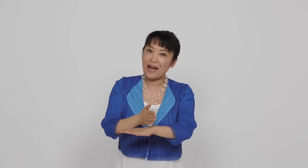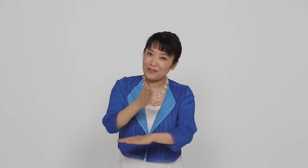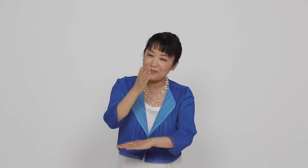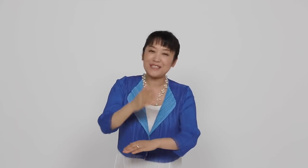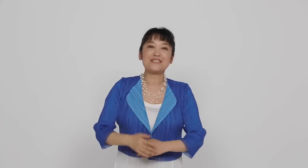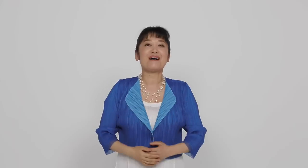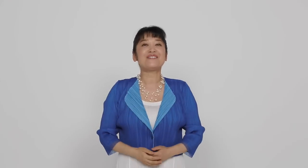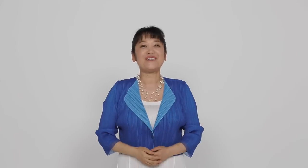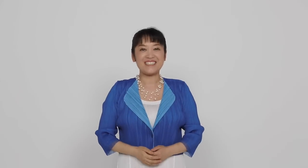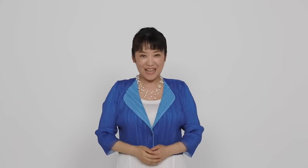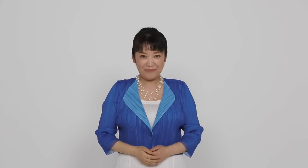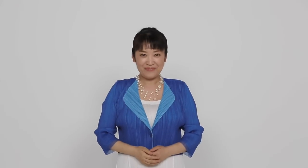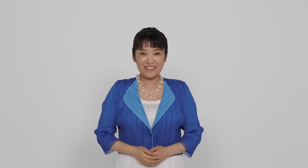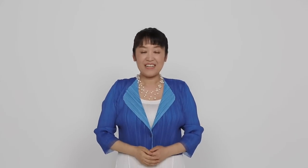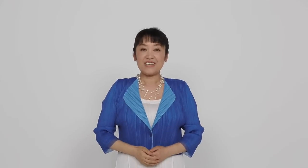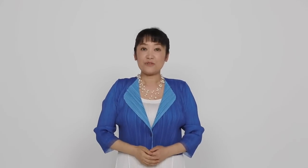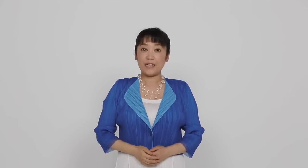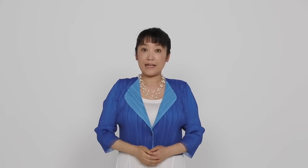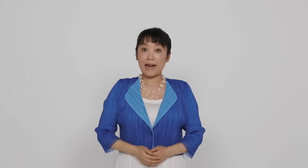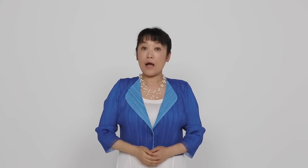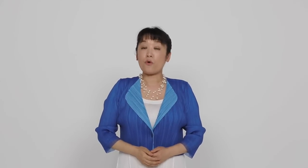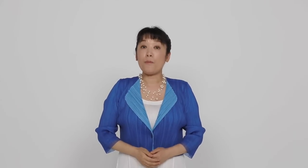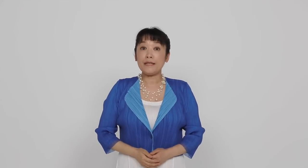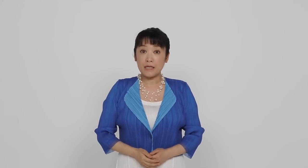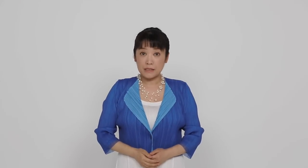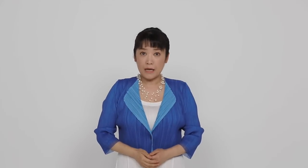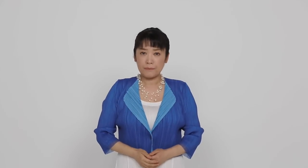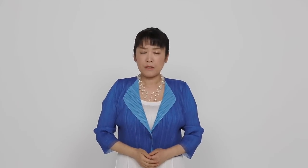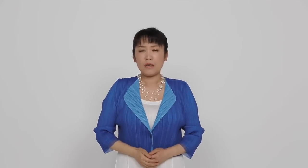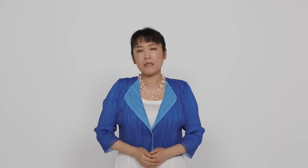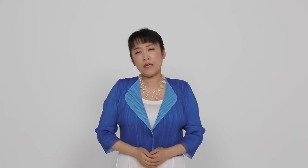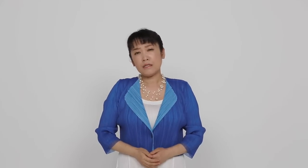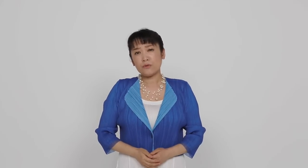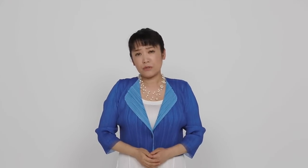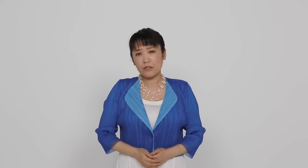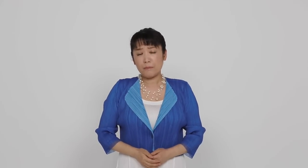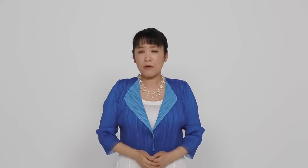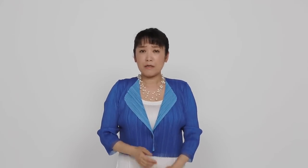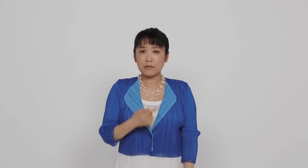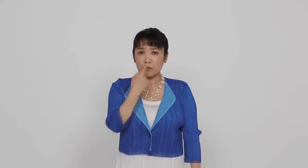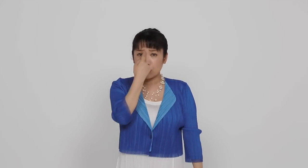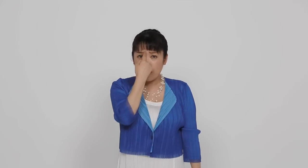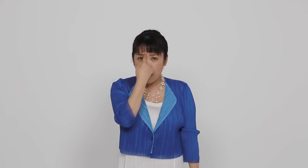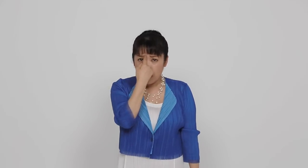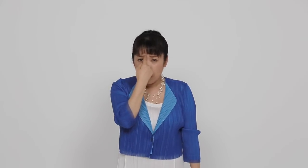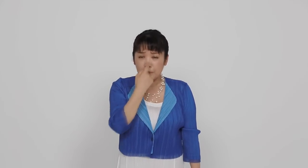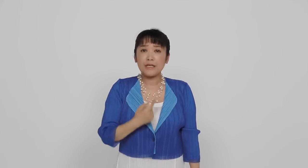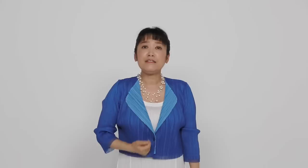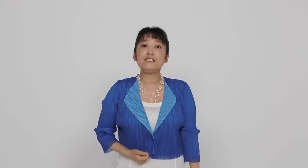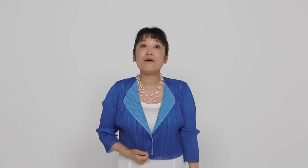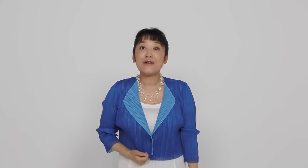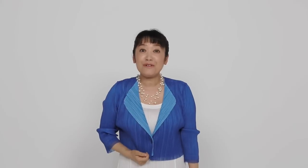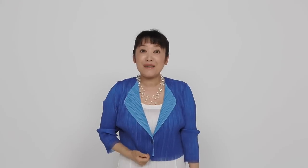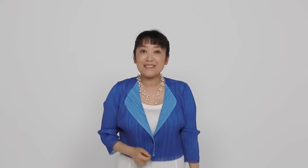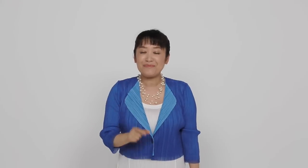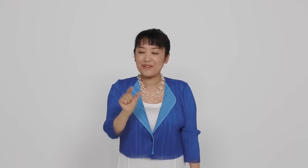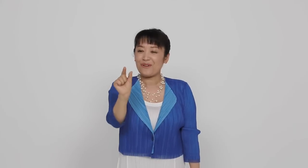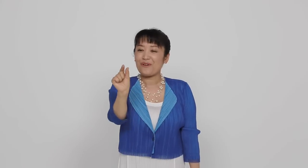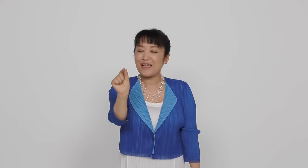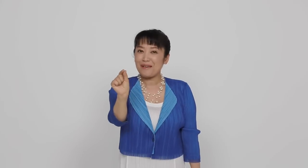らうという説もあるようですね。それからごめんなさい、嫌な時、迷惑な時は眉間にシワが寄ります。親指